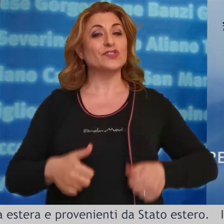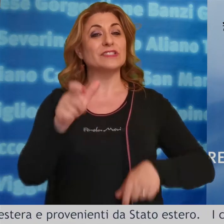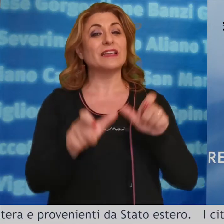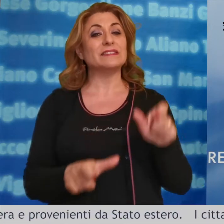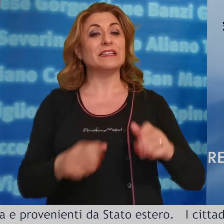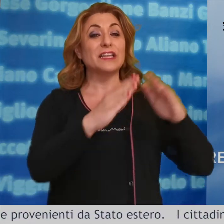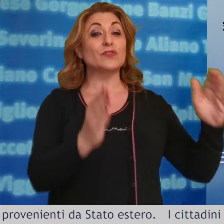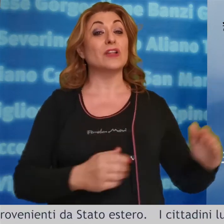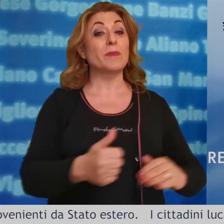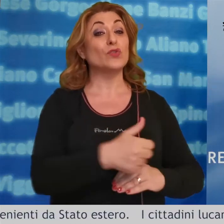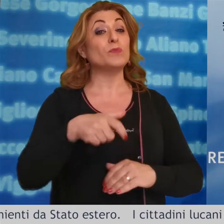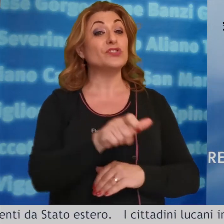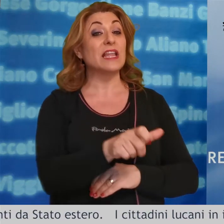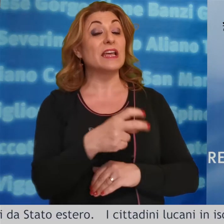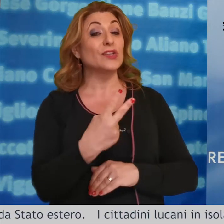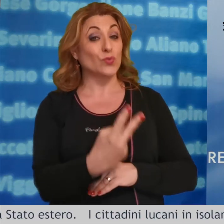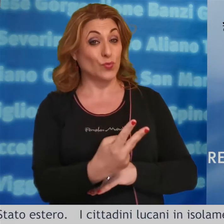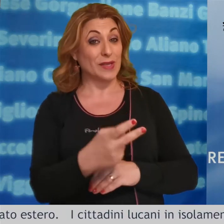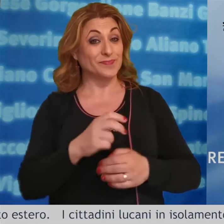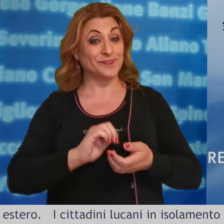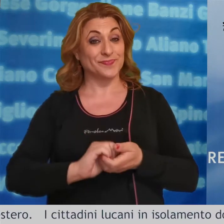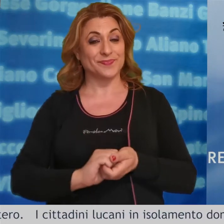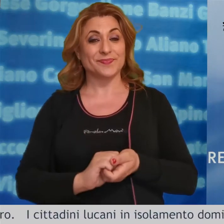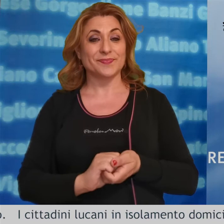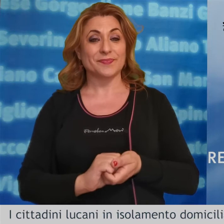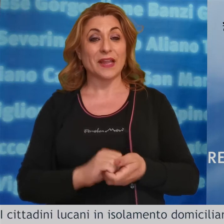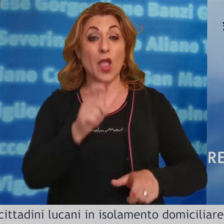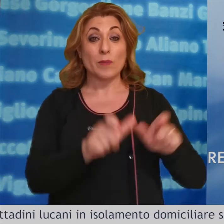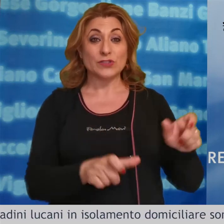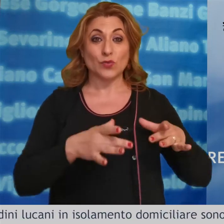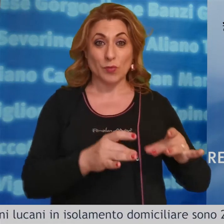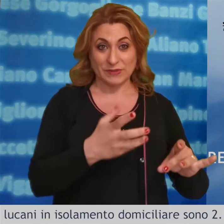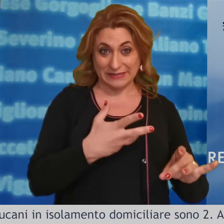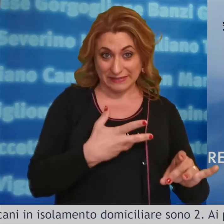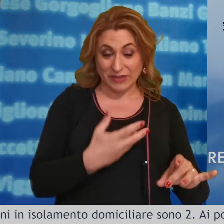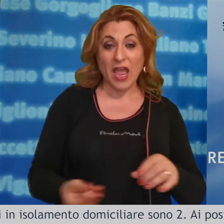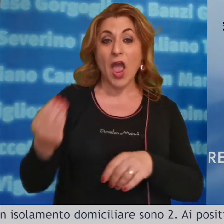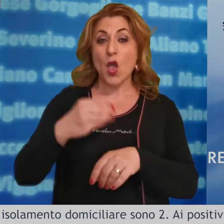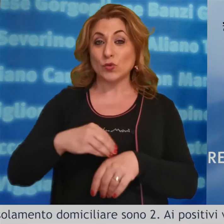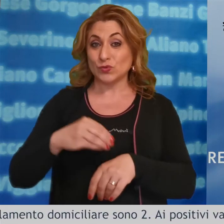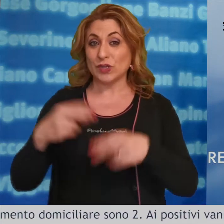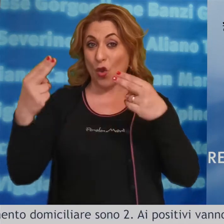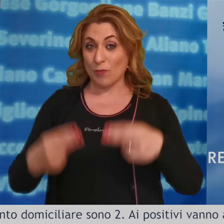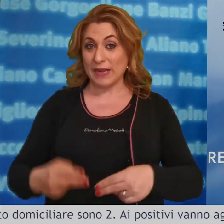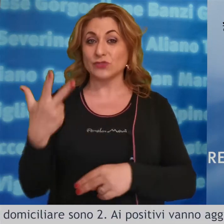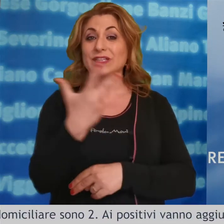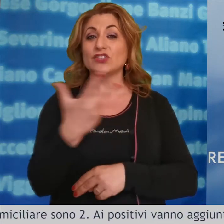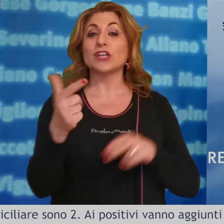domiciliare sono due. Ai positivi vanno aggiunti nel complesso 371